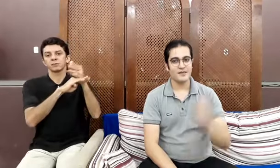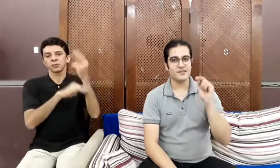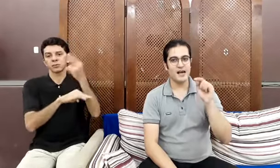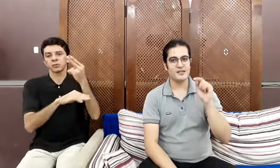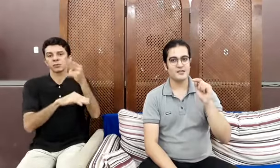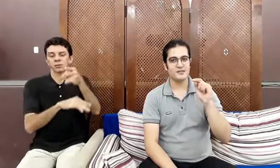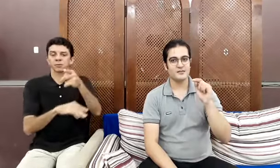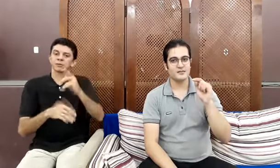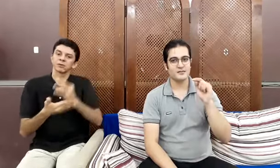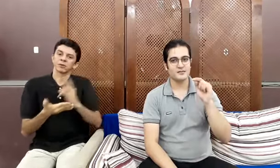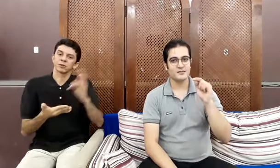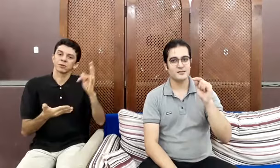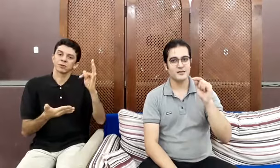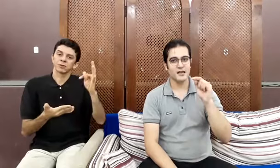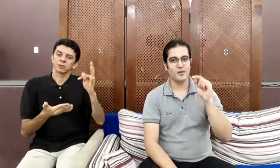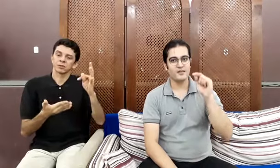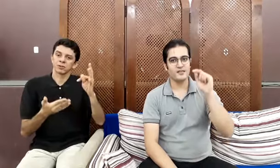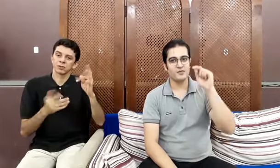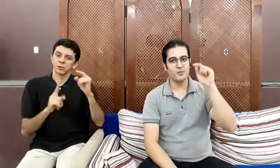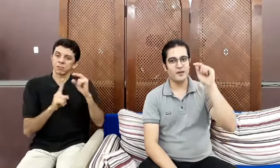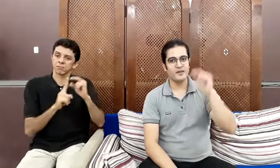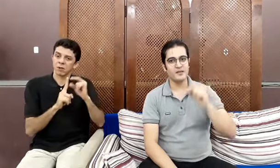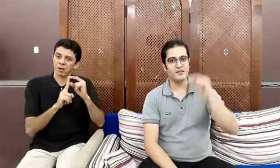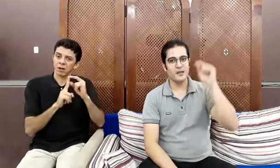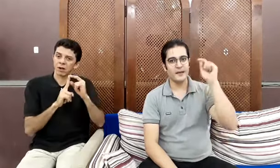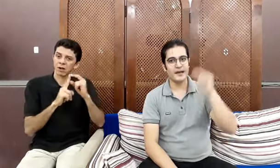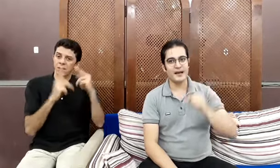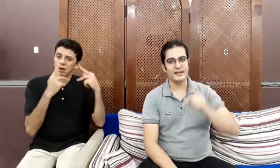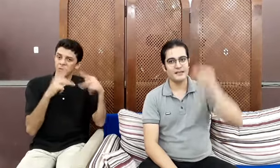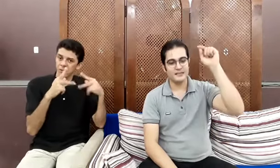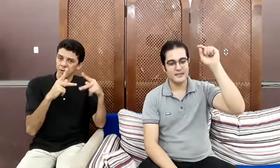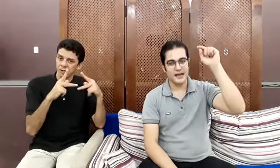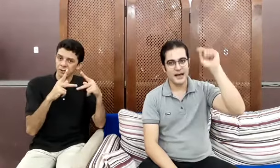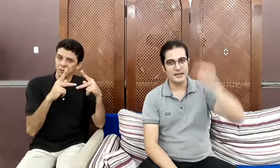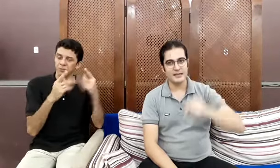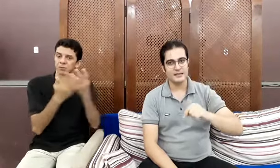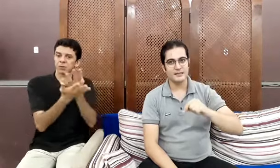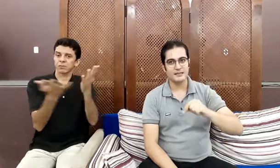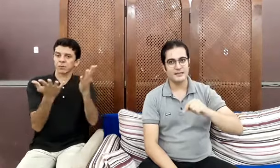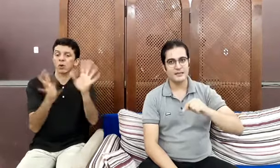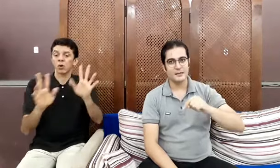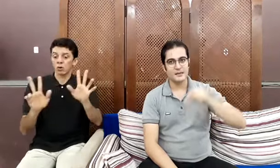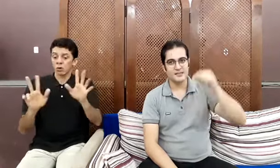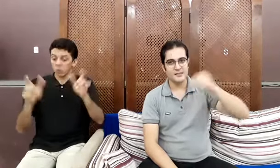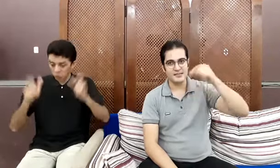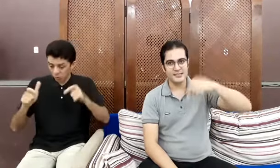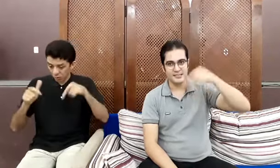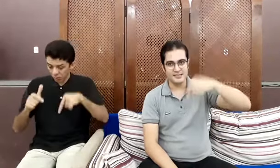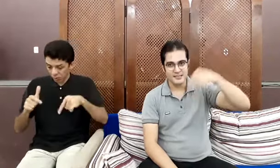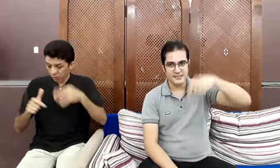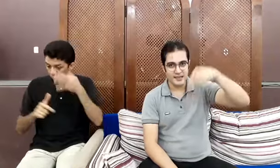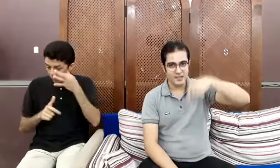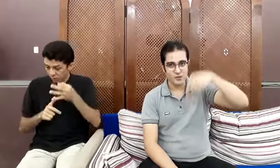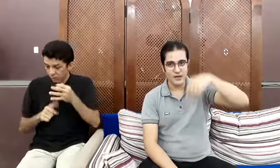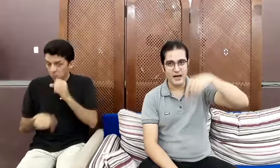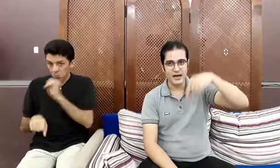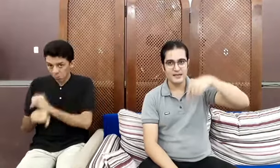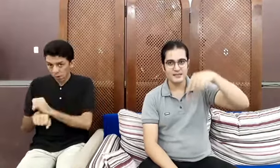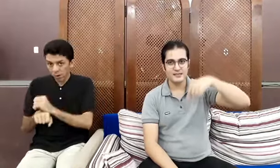A mensagem, ela pode ter sido impedida de ser pregada aqui, mas a mensagem